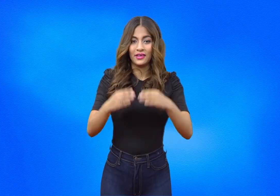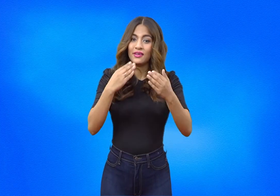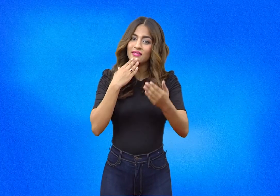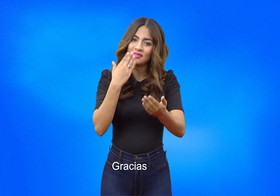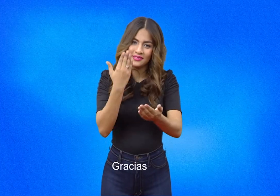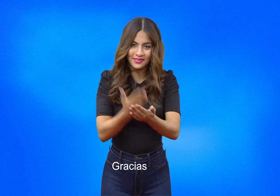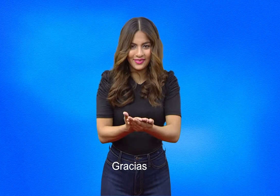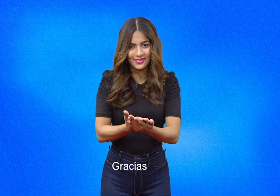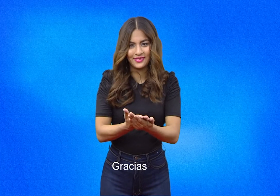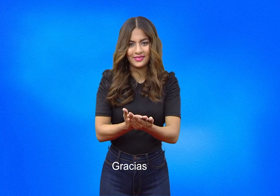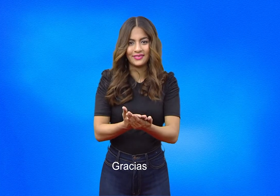Gracias.